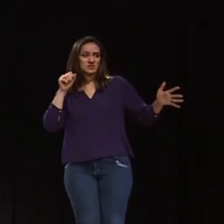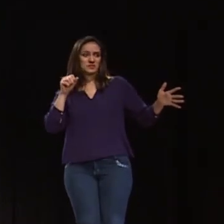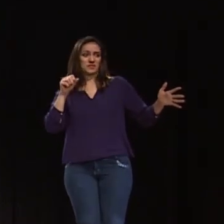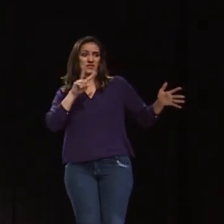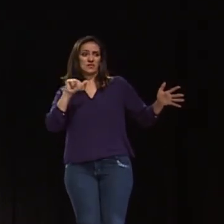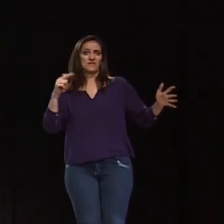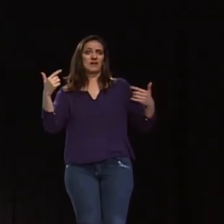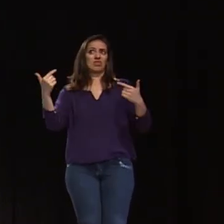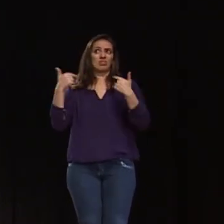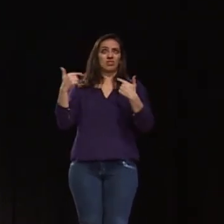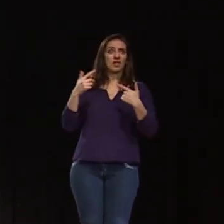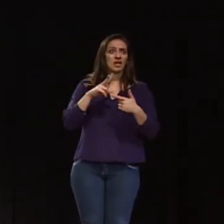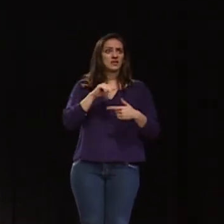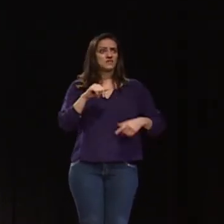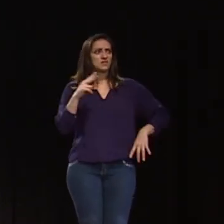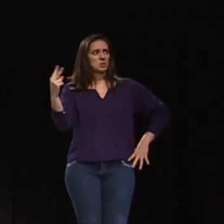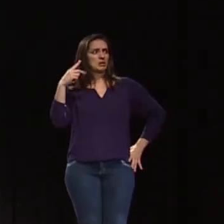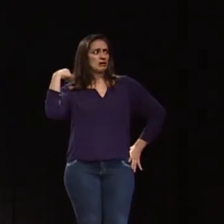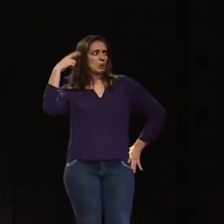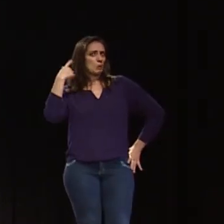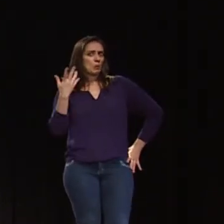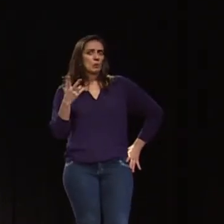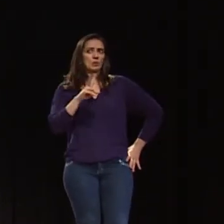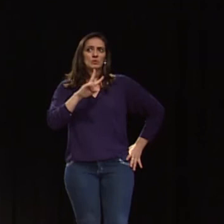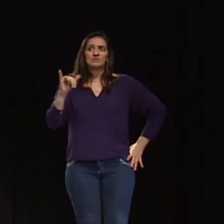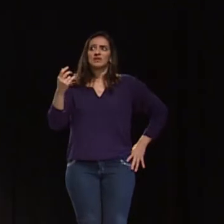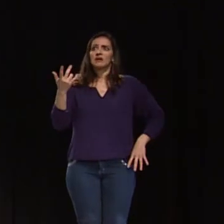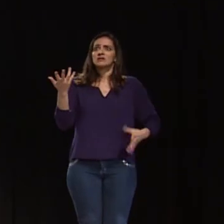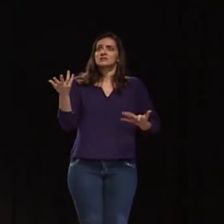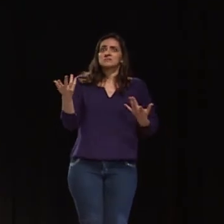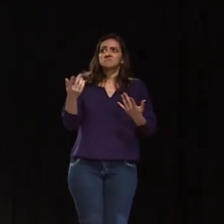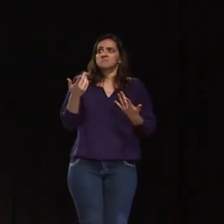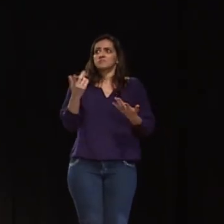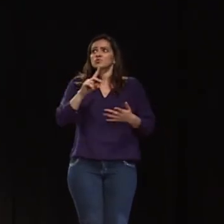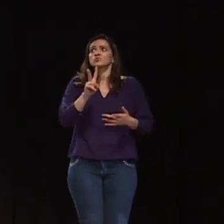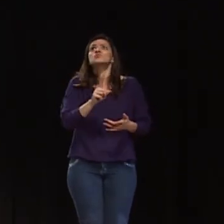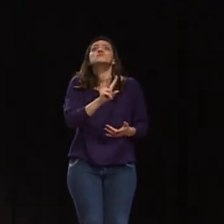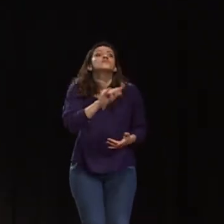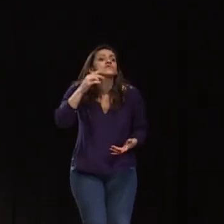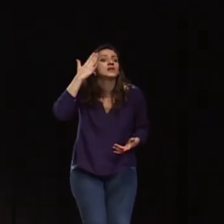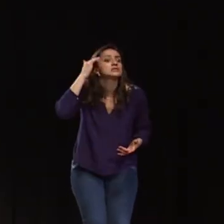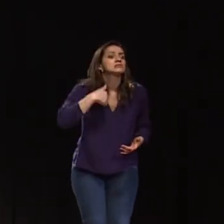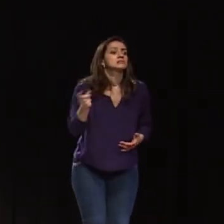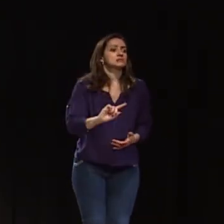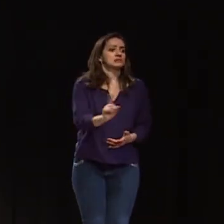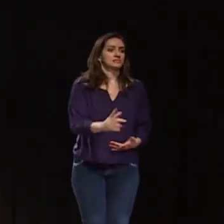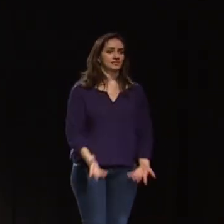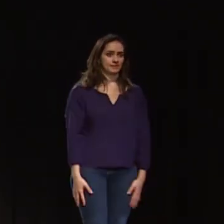ouvintes, eles não vão entender, eles vão pensar que eu sou louca, eles vão, não vão querer, não vão conseguir me